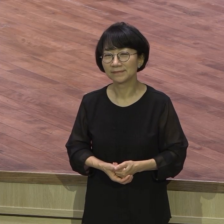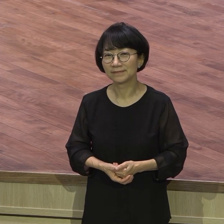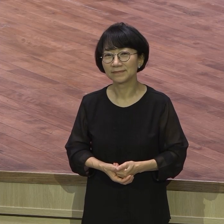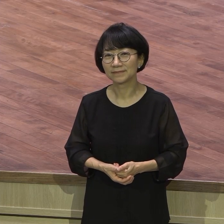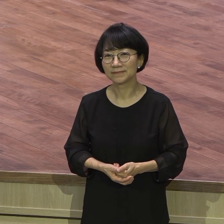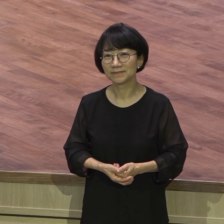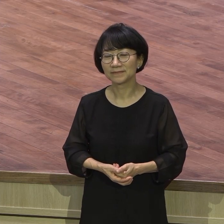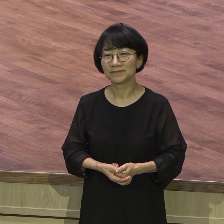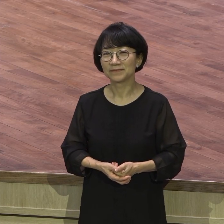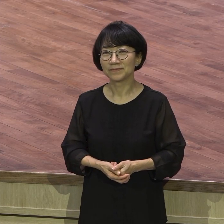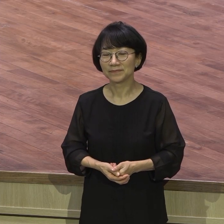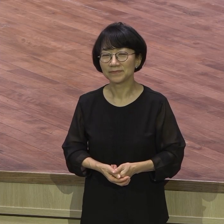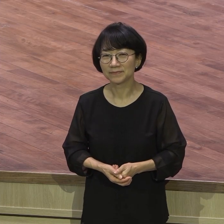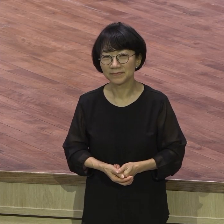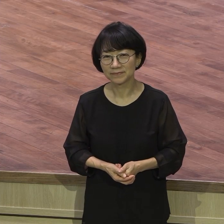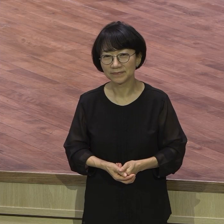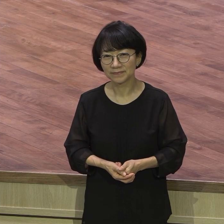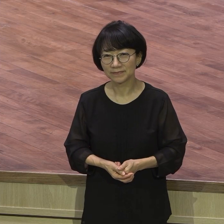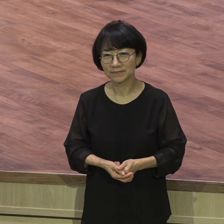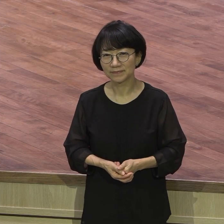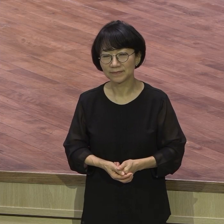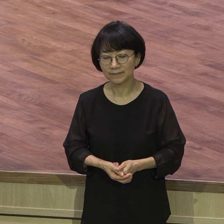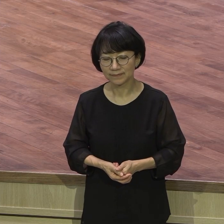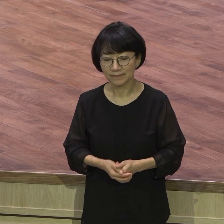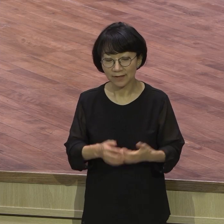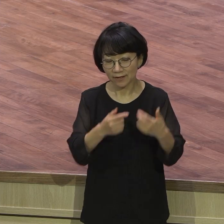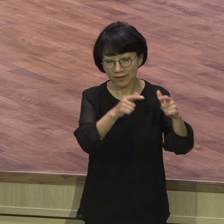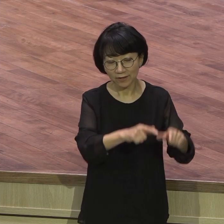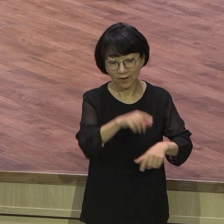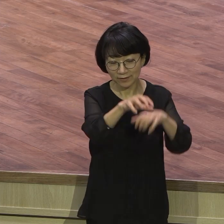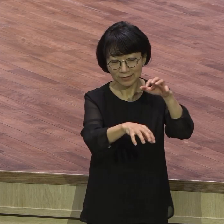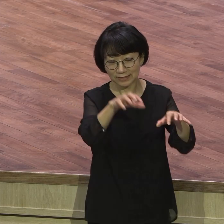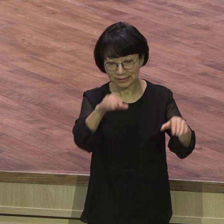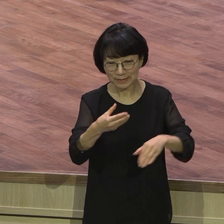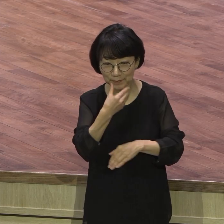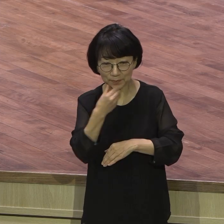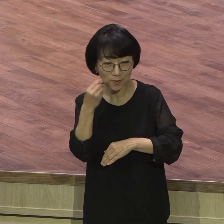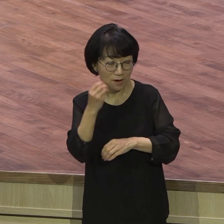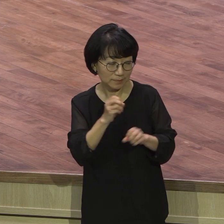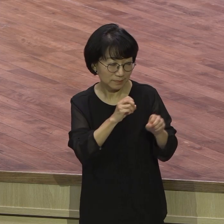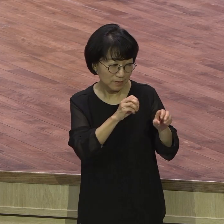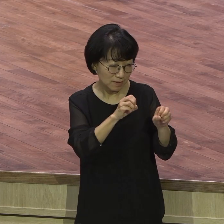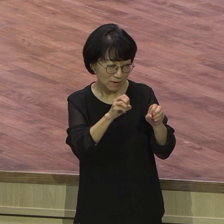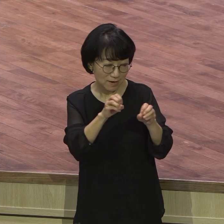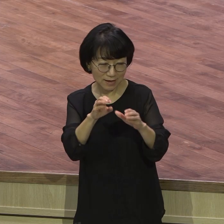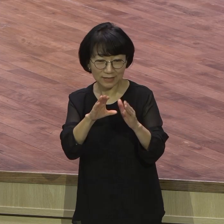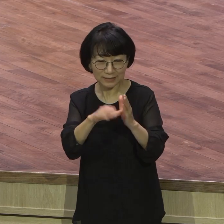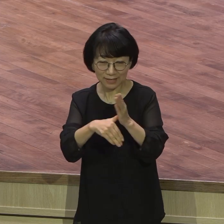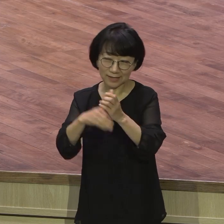현장에서 이 보금을 영양을 직관심으로 맺히면 하나님이 어떻게 축복하시느냐